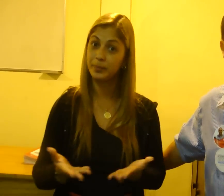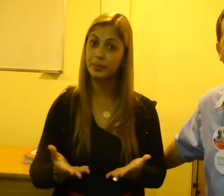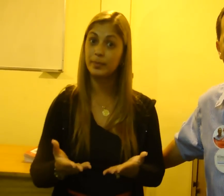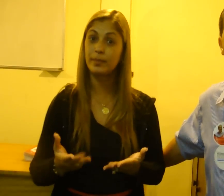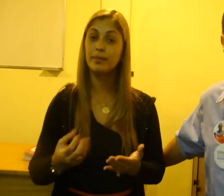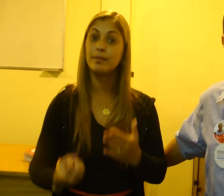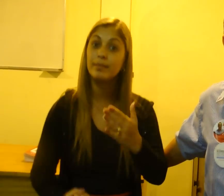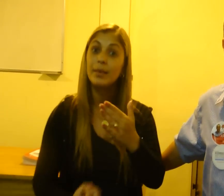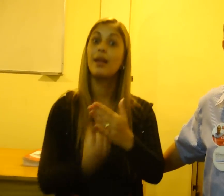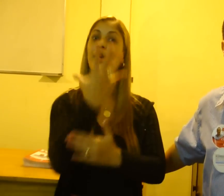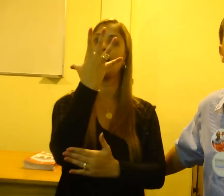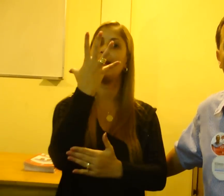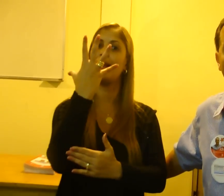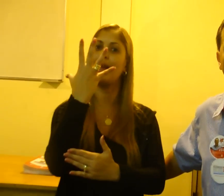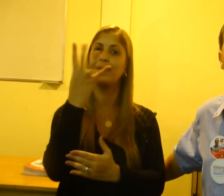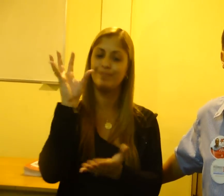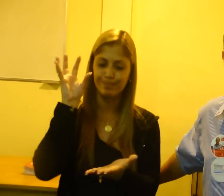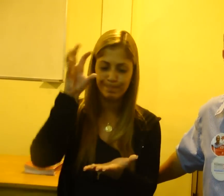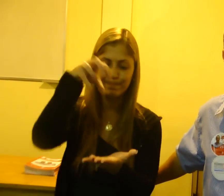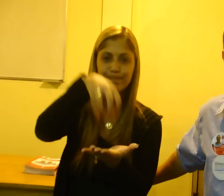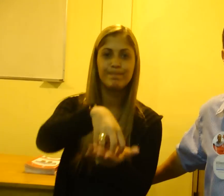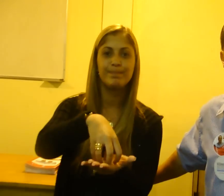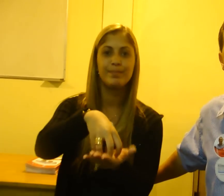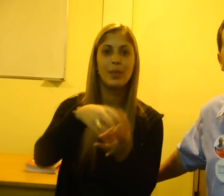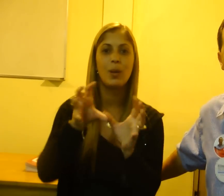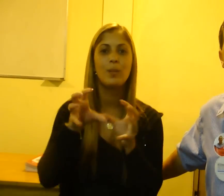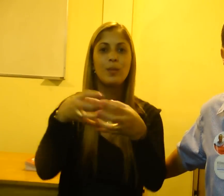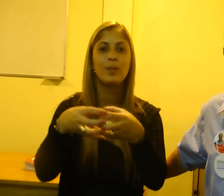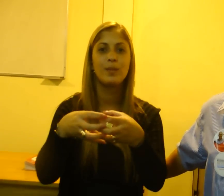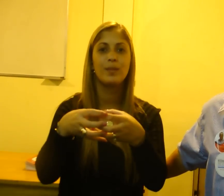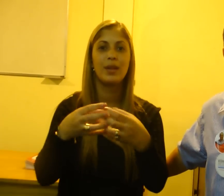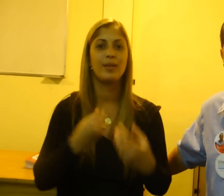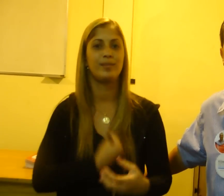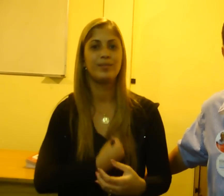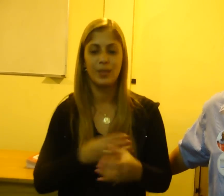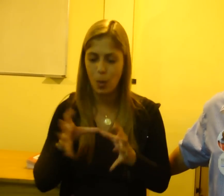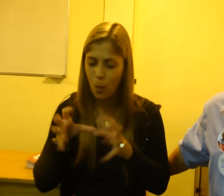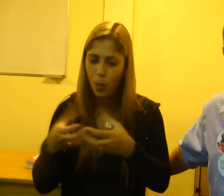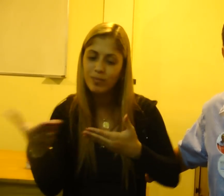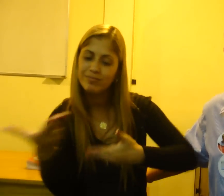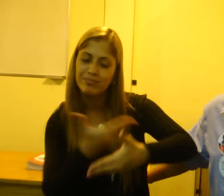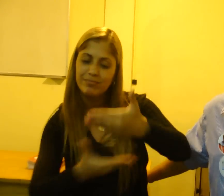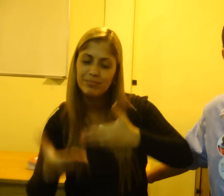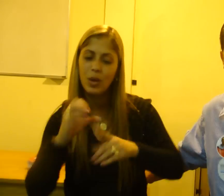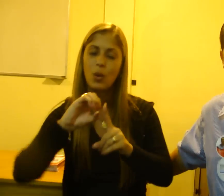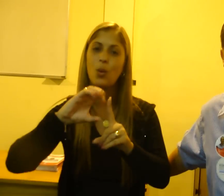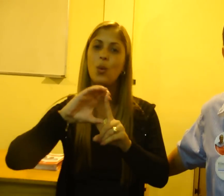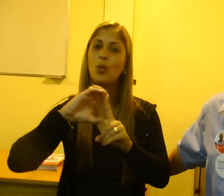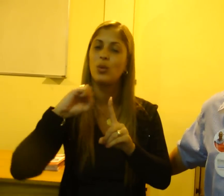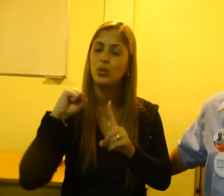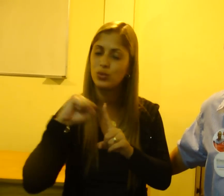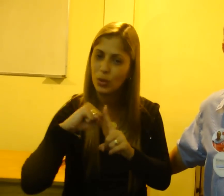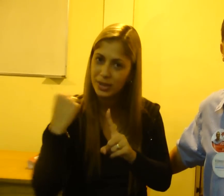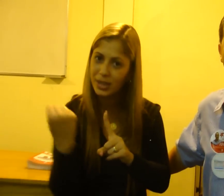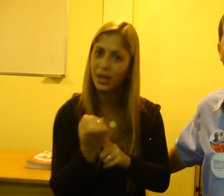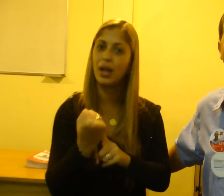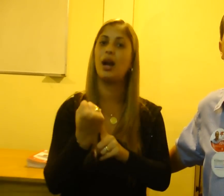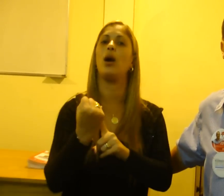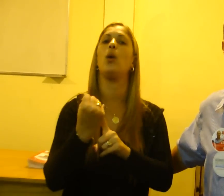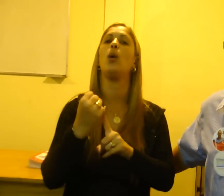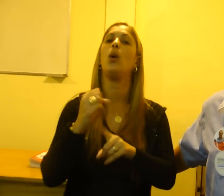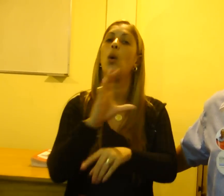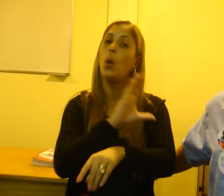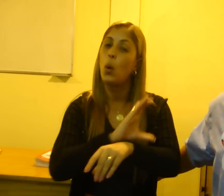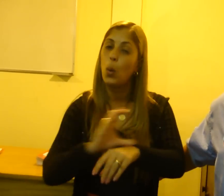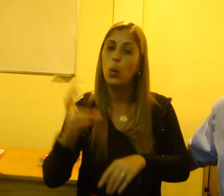de criação de um centro de convivência sociocultural desportiva da comunidade